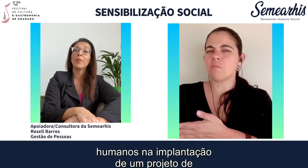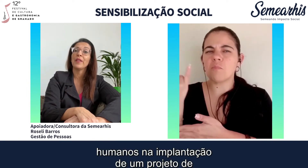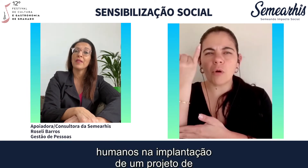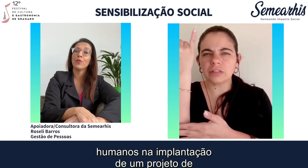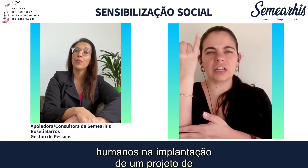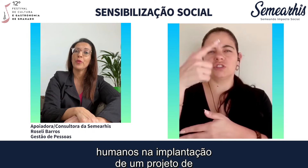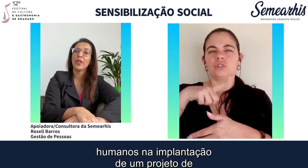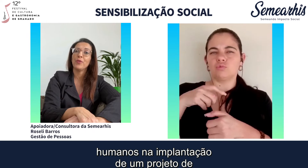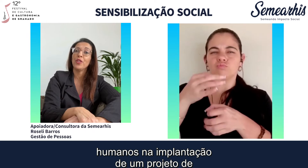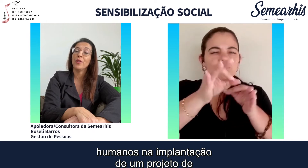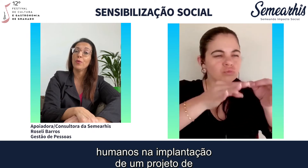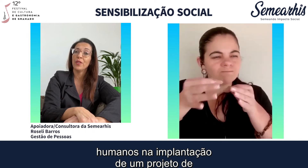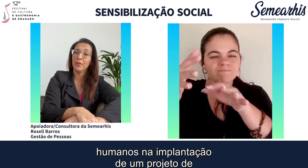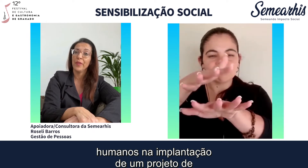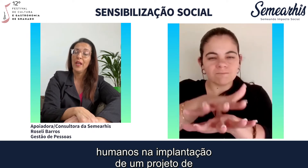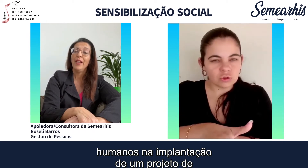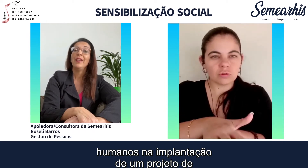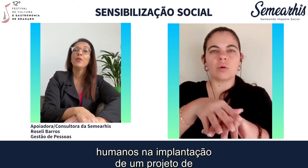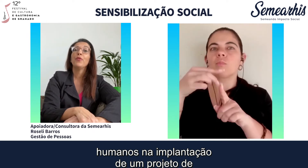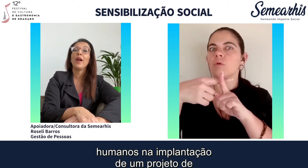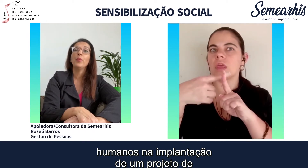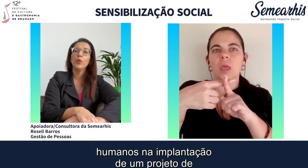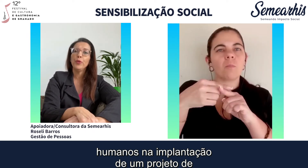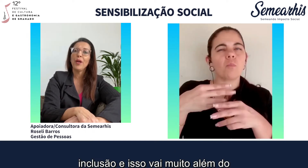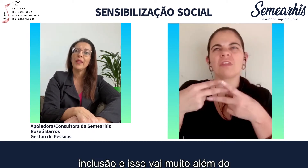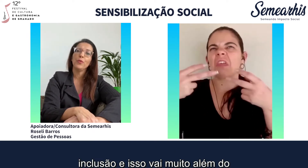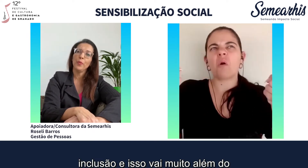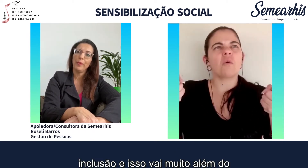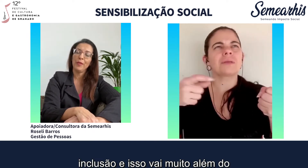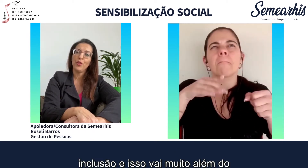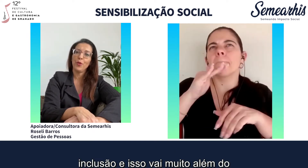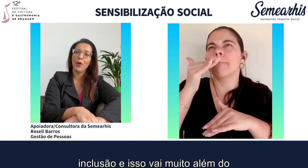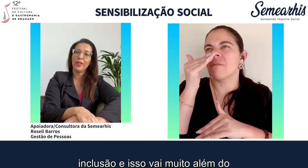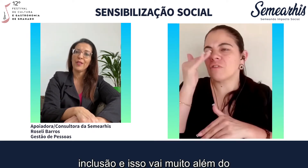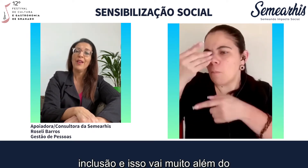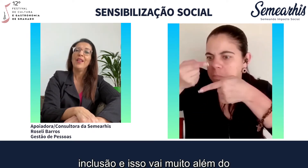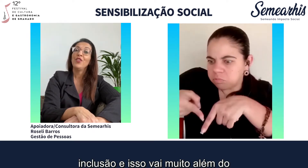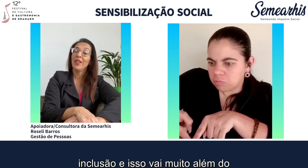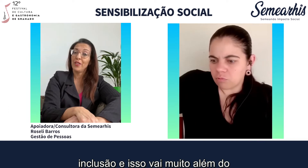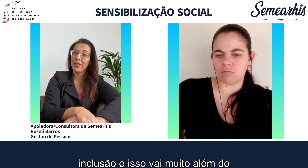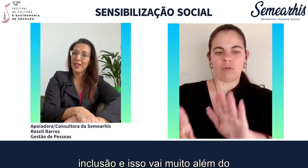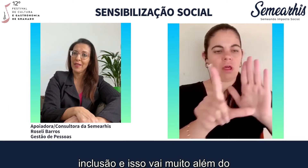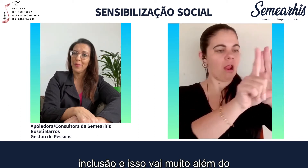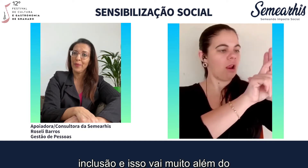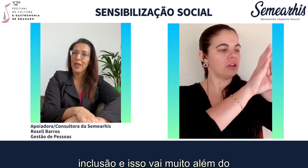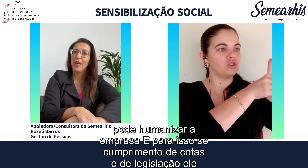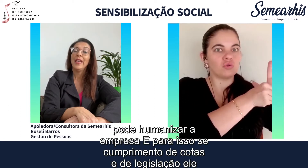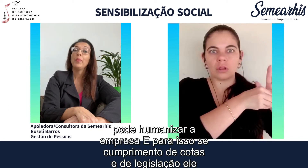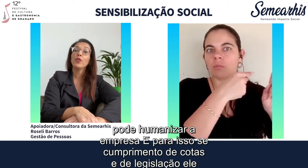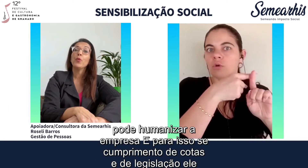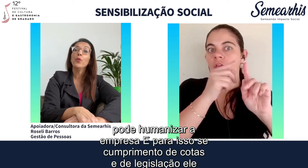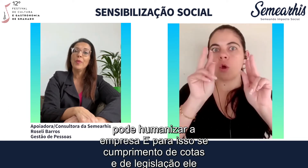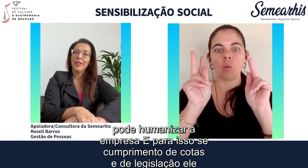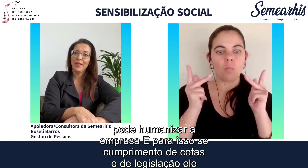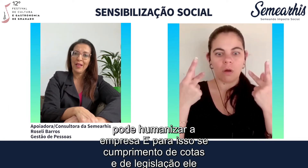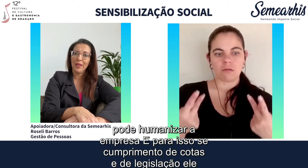na implantação de um projeto de inclusão. E isso vai muito além do cumprimento de cotas e de legislação. Ele